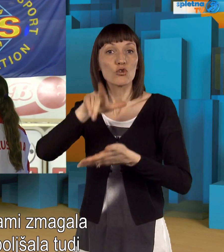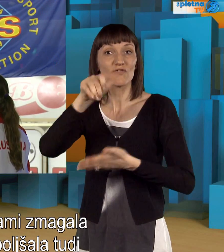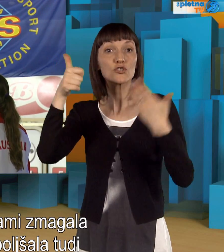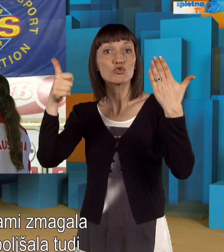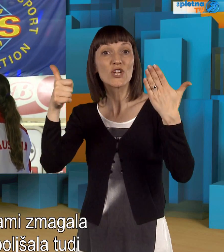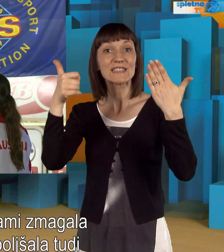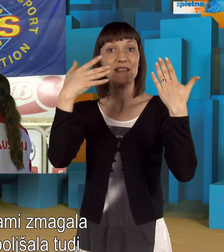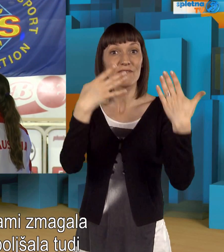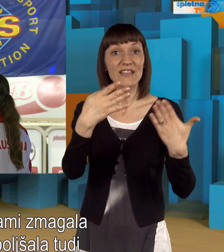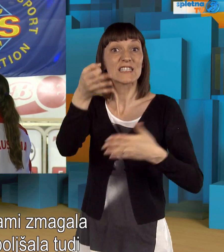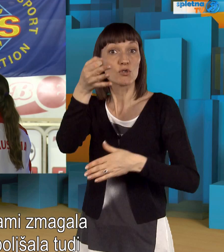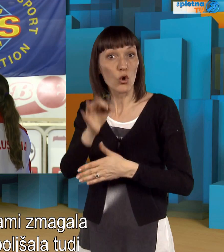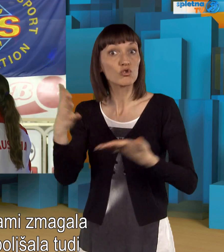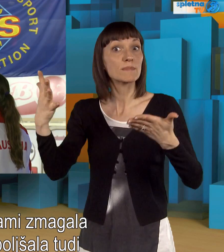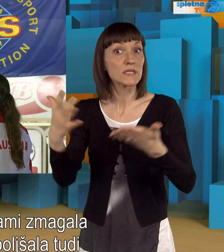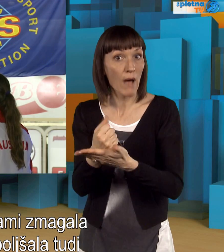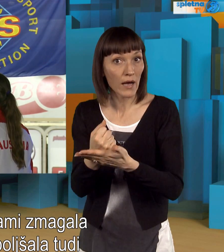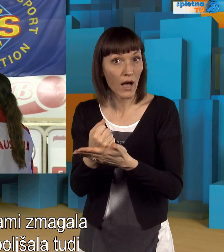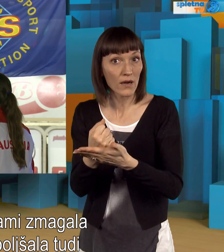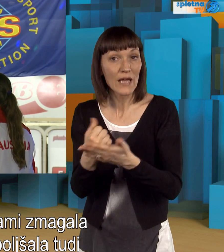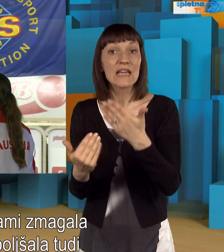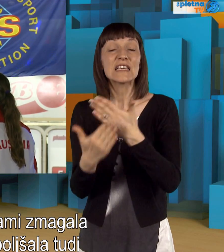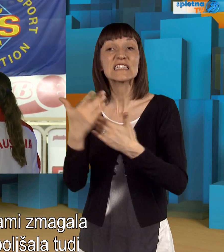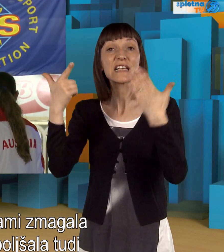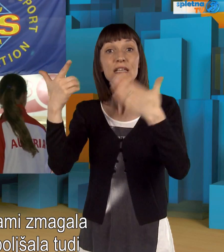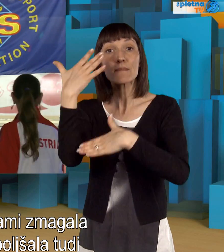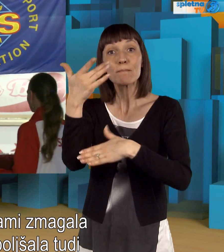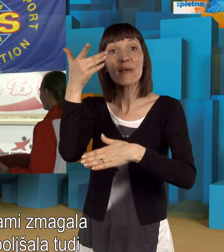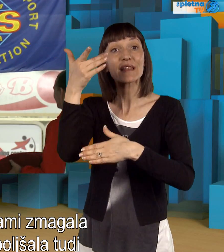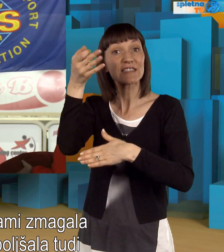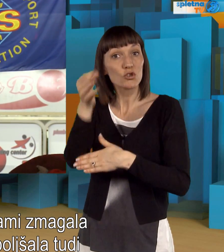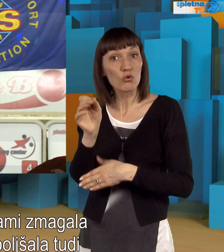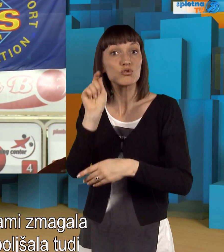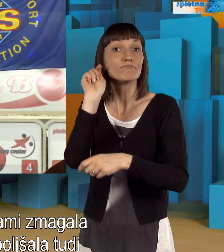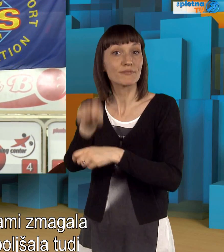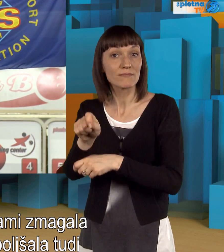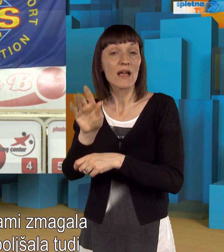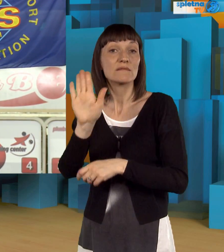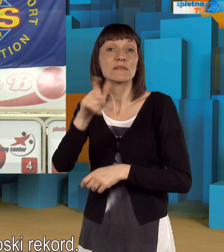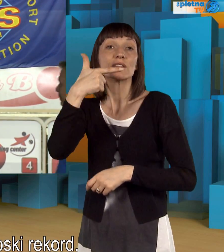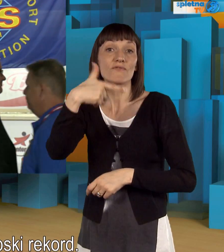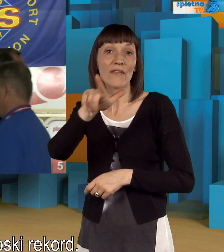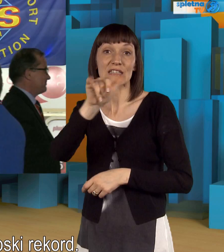1296 točkami zmagala in za 57 točk izboljšala tudi 12 let star evropski rekord.